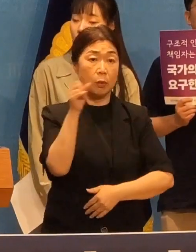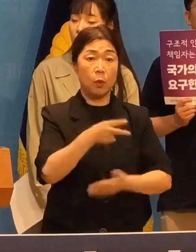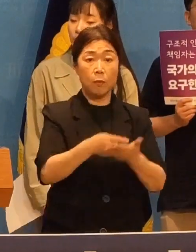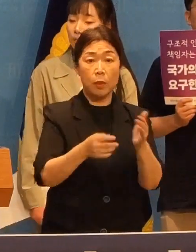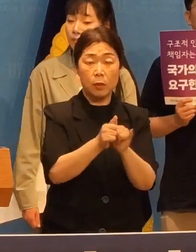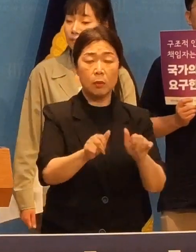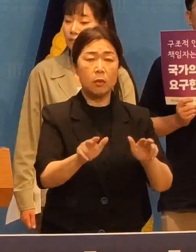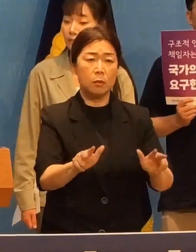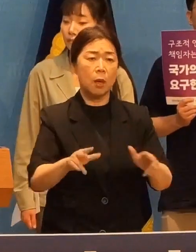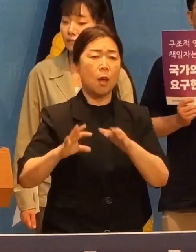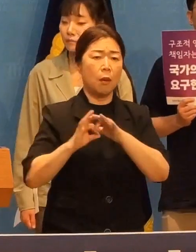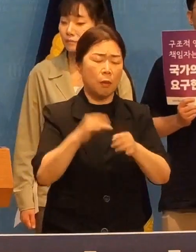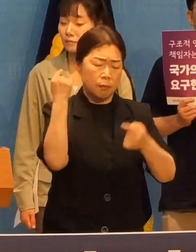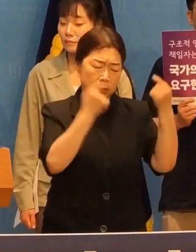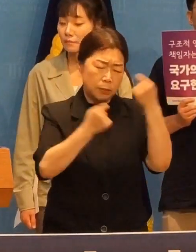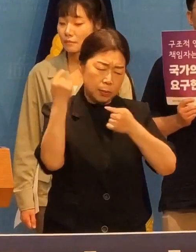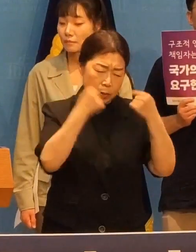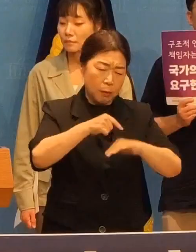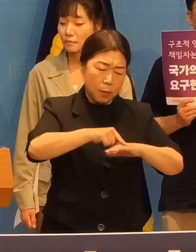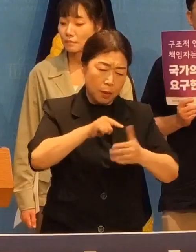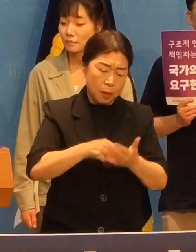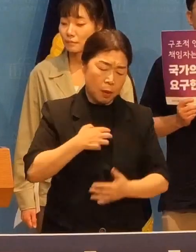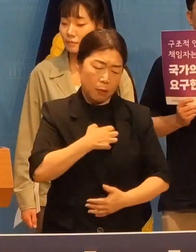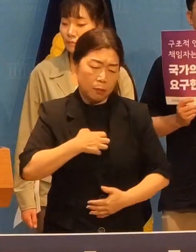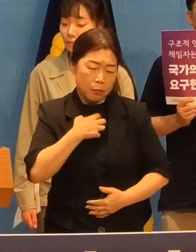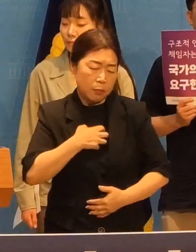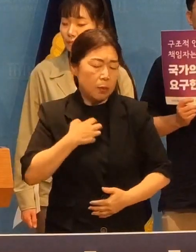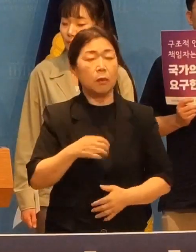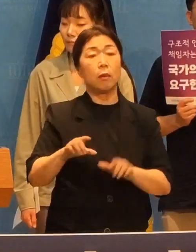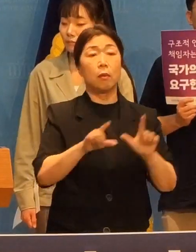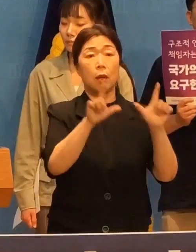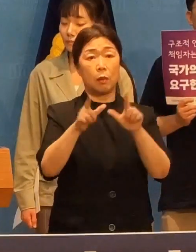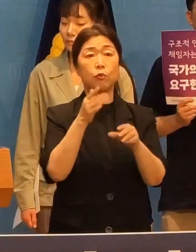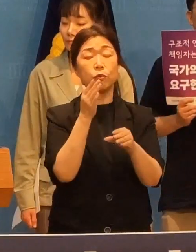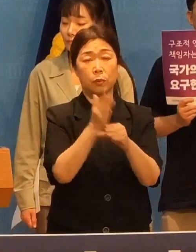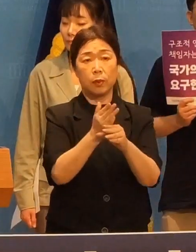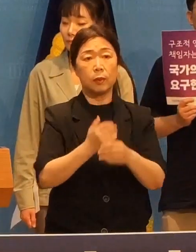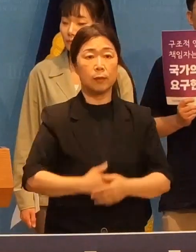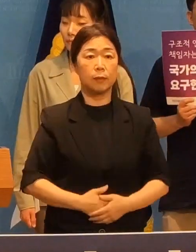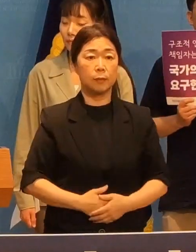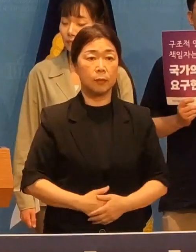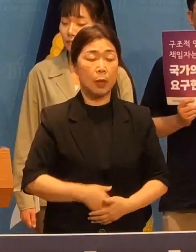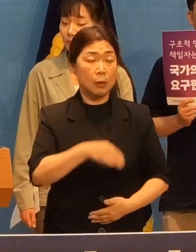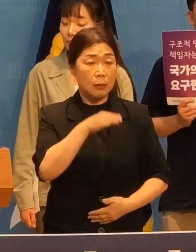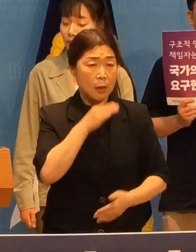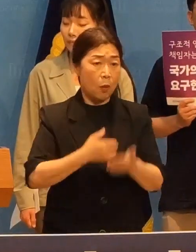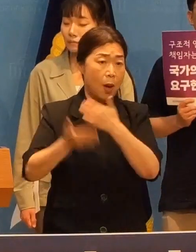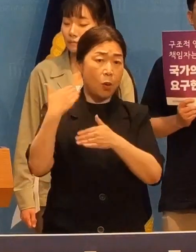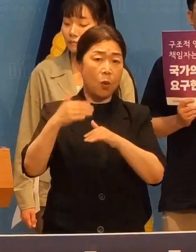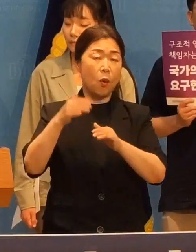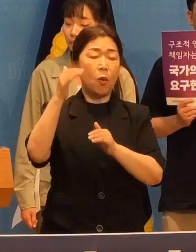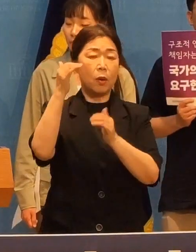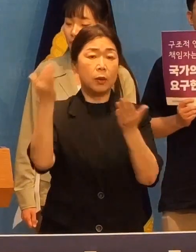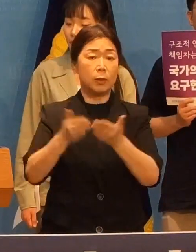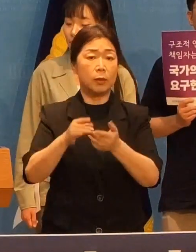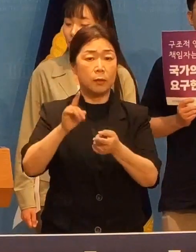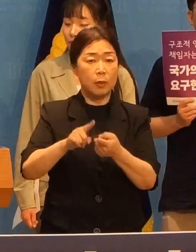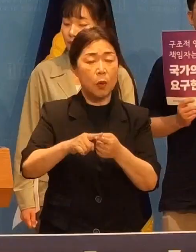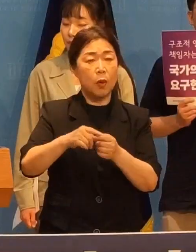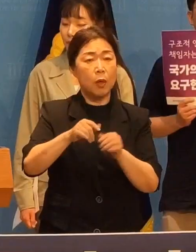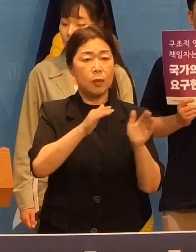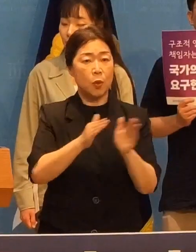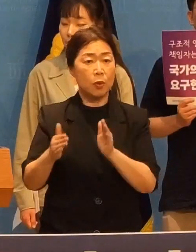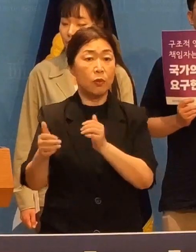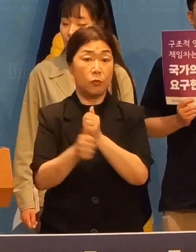지울 수 없는 깊은 상처를 안고 살아가고 있습니다. 진실 화해를 위한 과거사 정리위원회의 조사를 통해